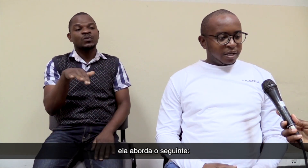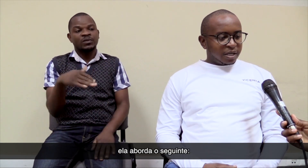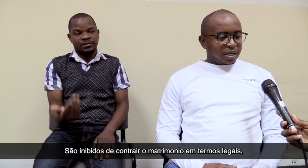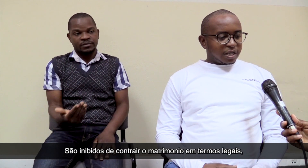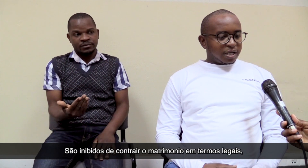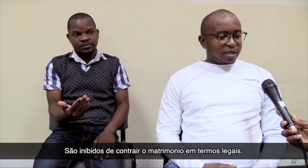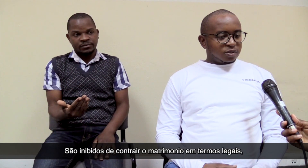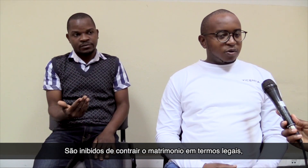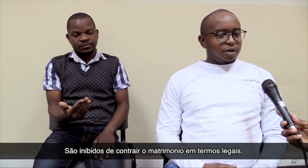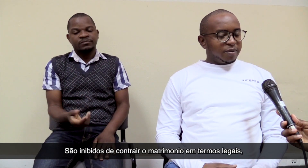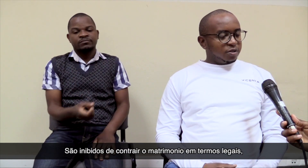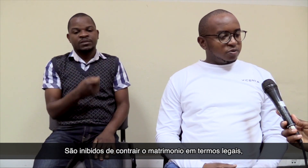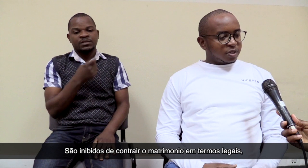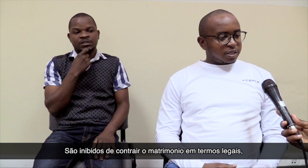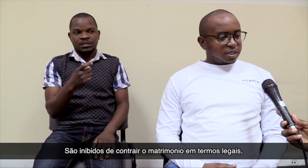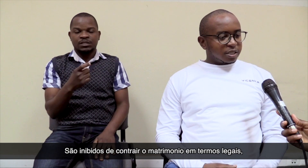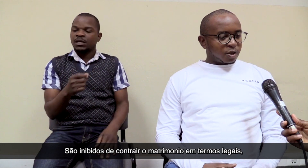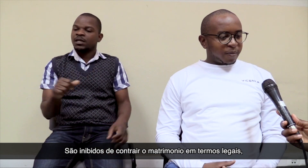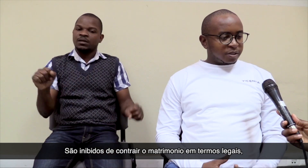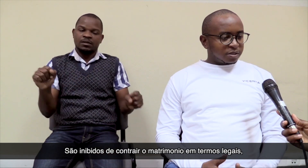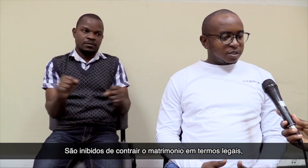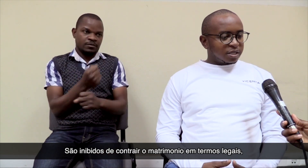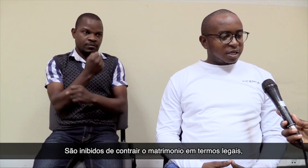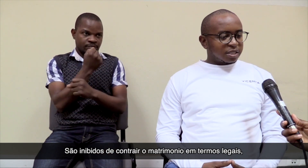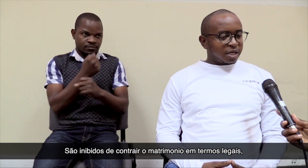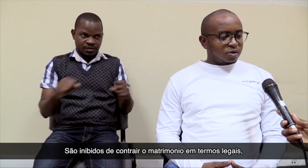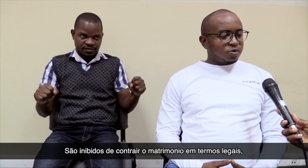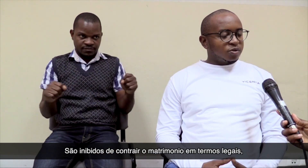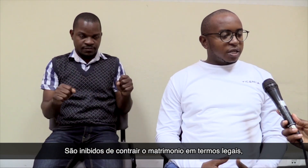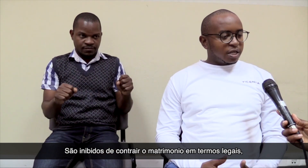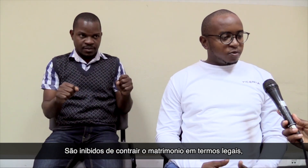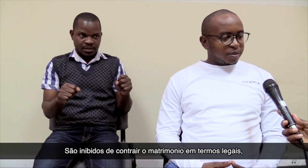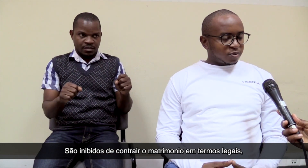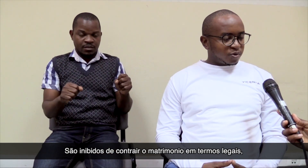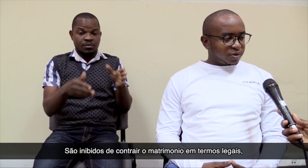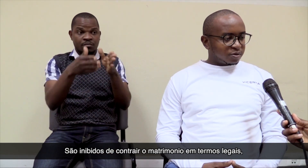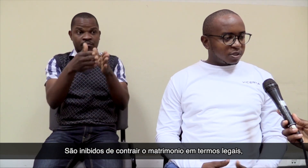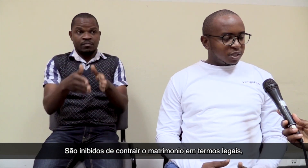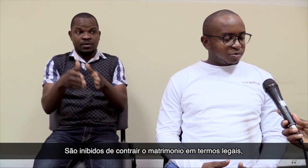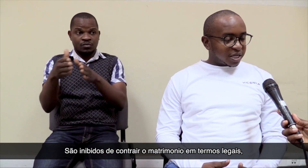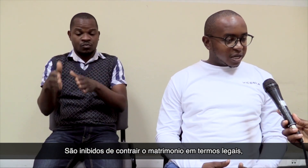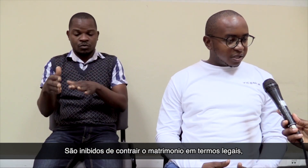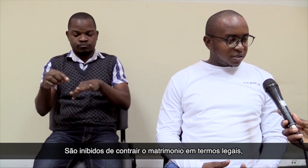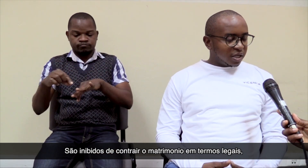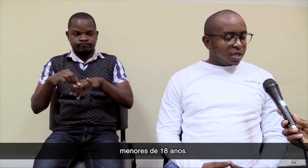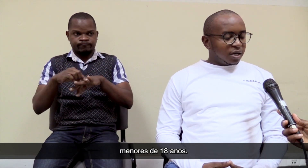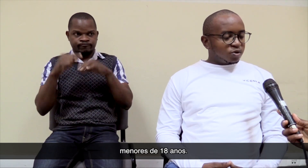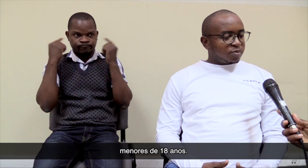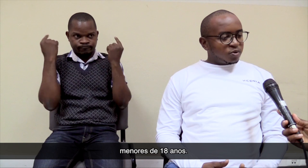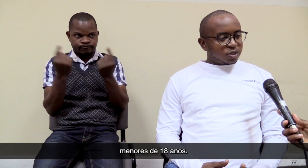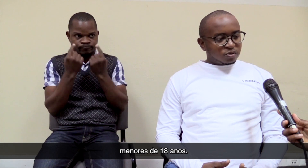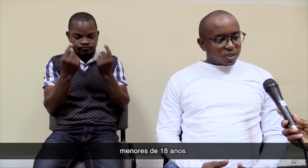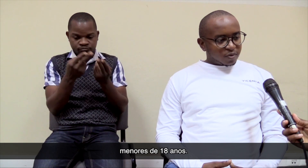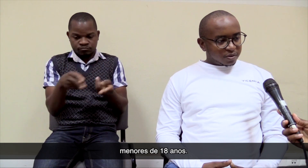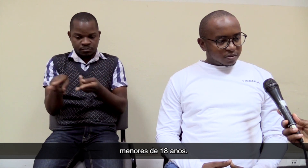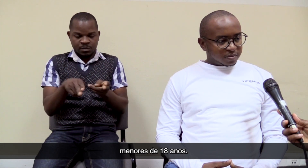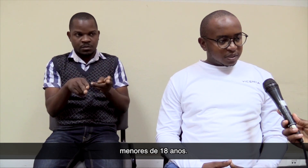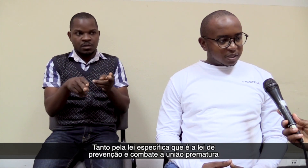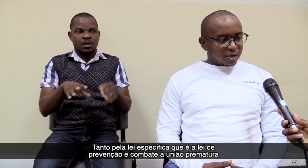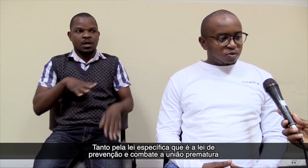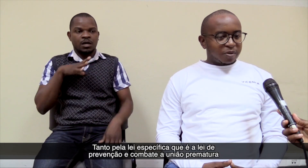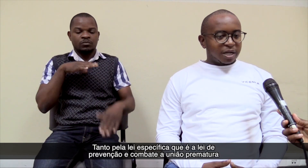uniões prematuras. Então, logo nós estamos a dizer que o menor de 18 anos é que é considerado menor. O que é que